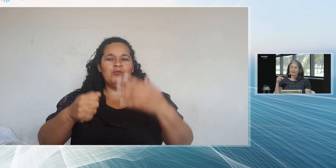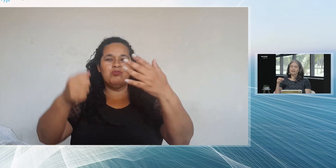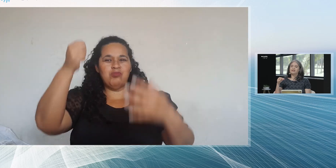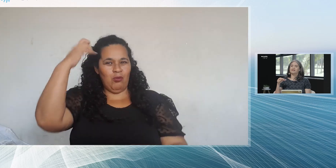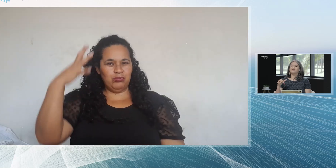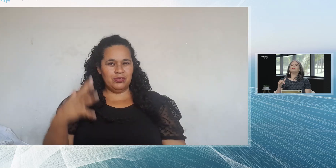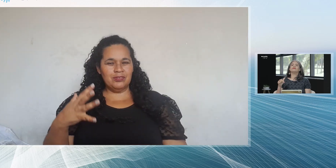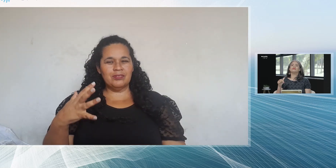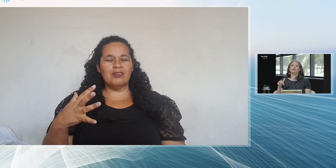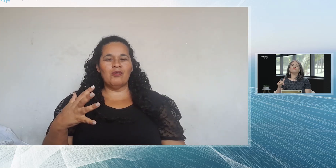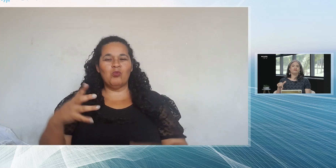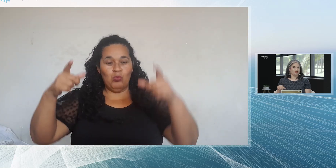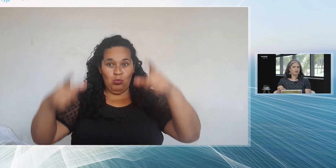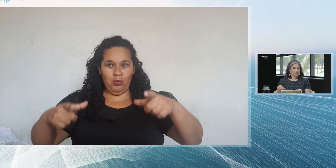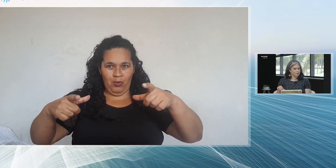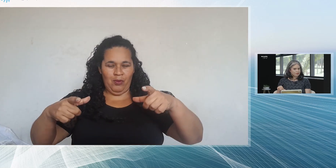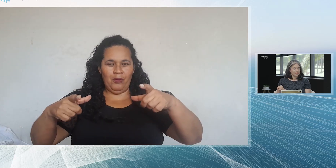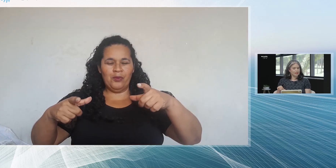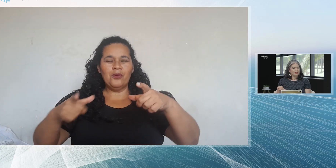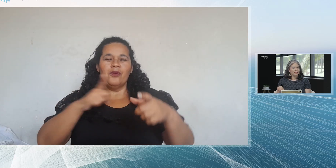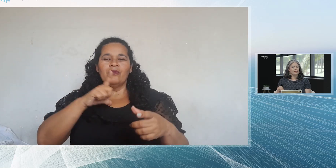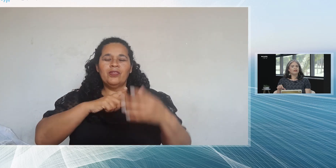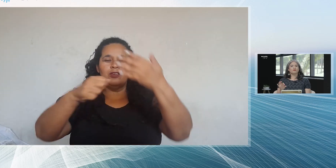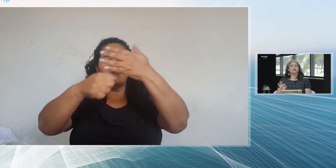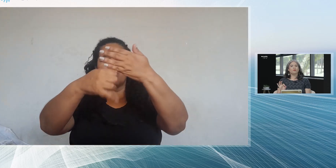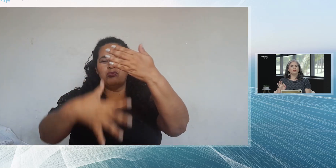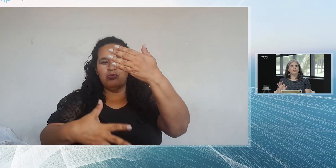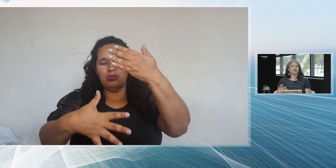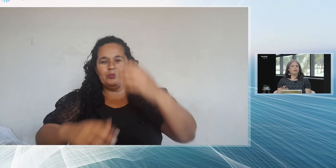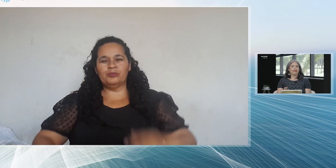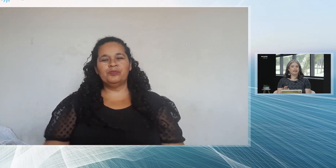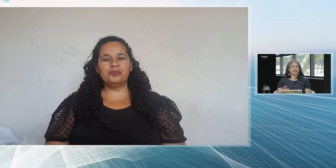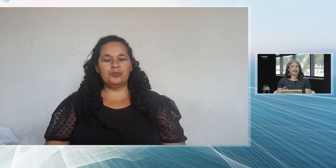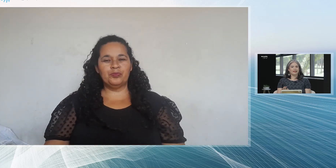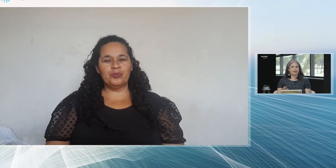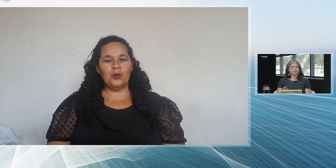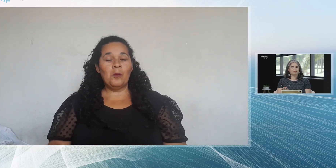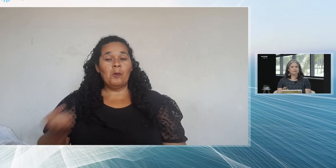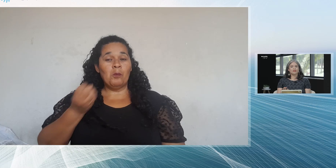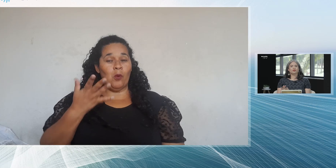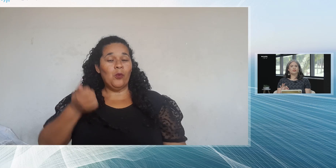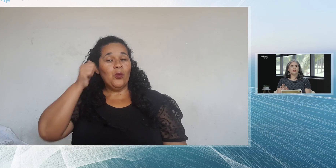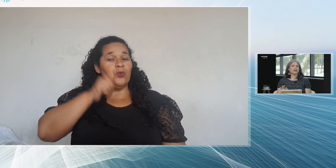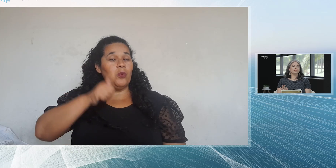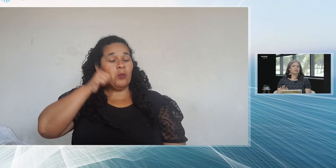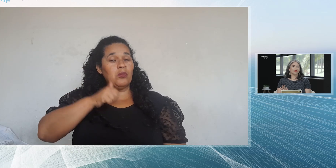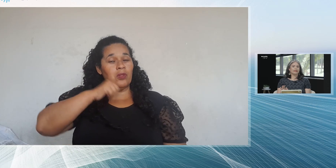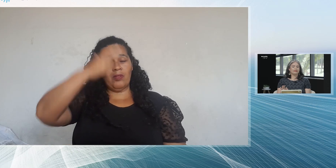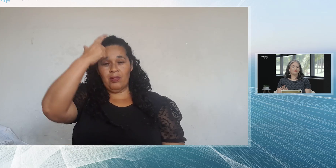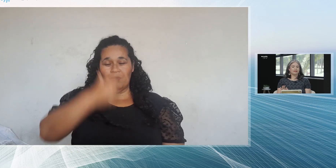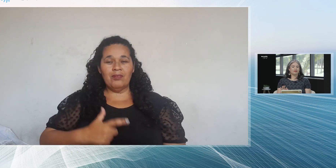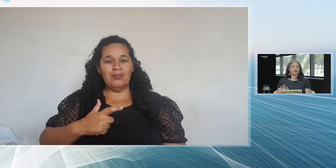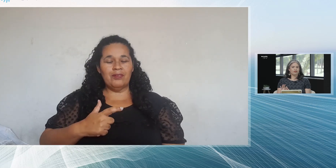ficar na descrição do vídeo, tá? Então eu sou uma mulher de pele clara, estou sentada